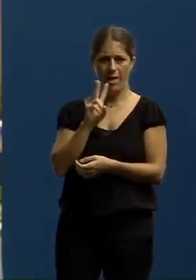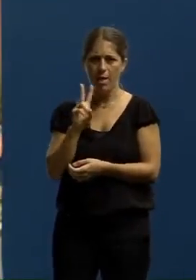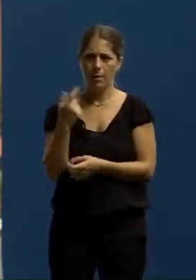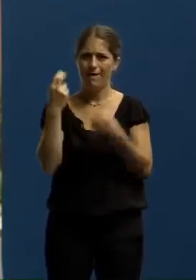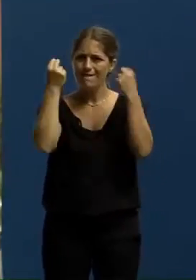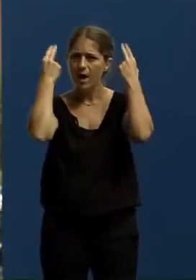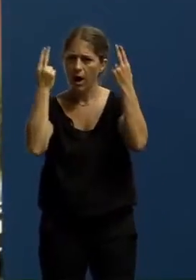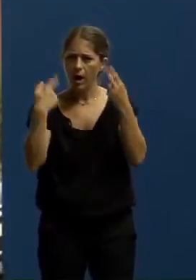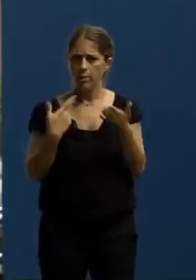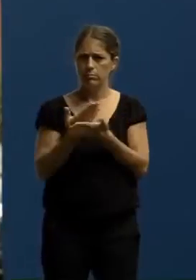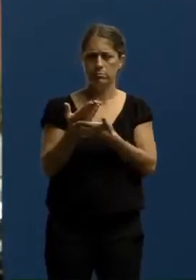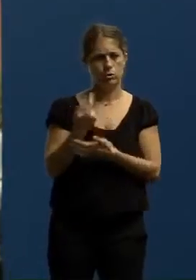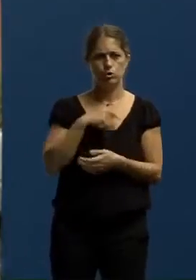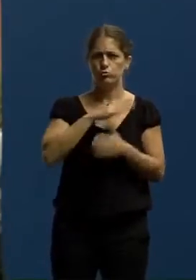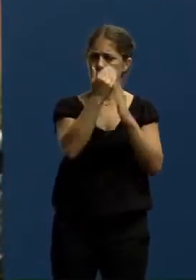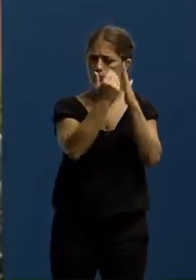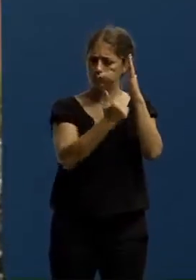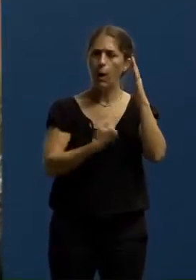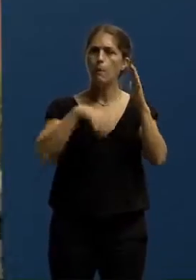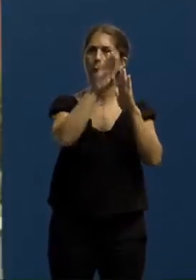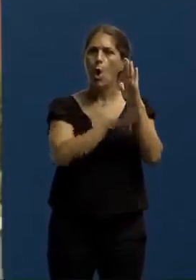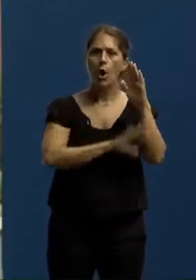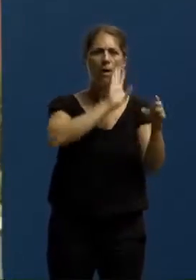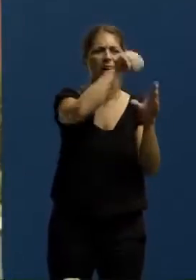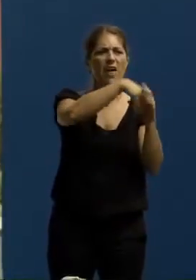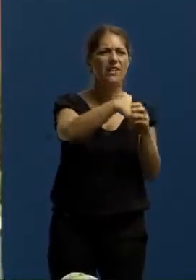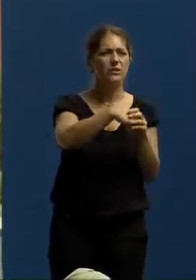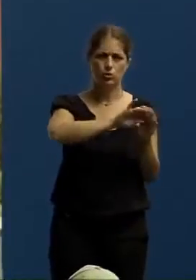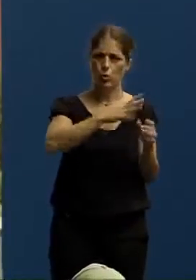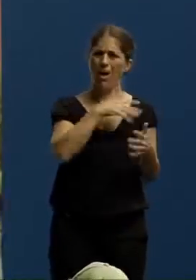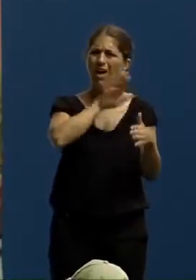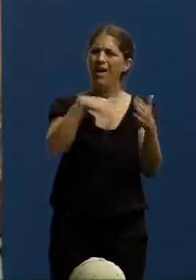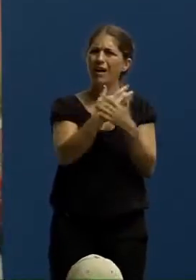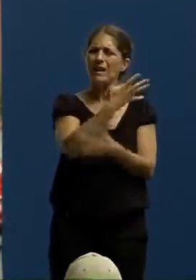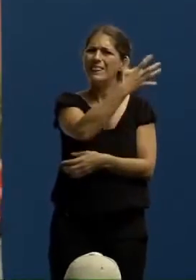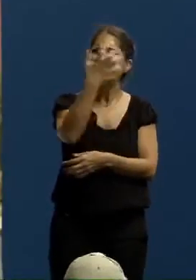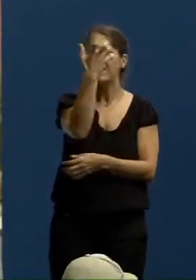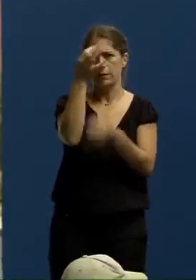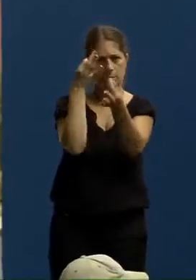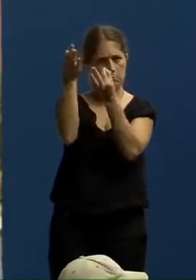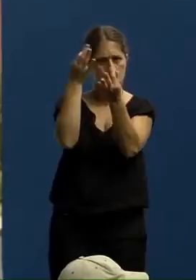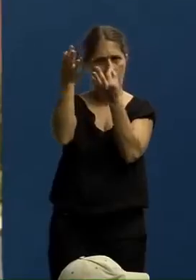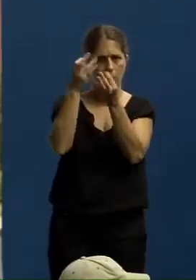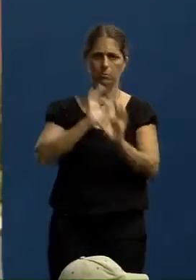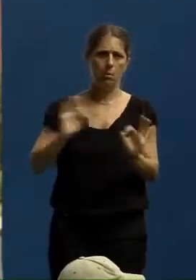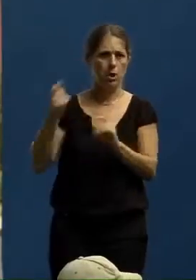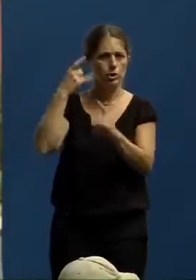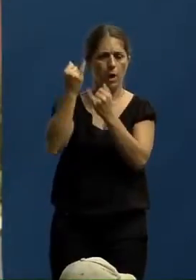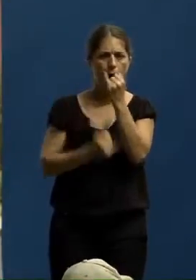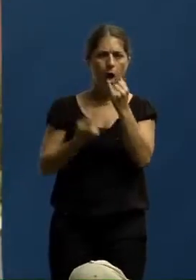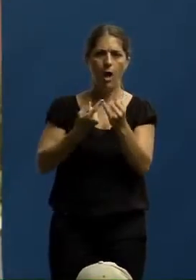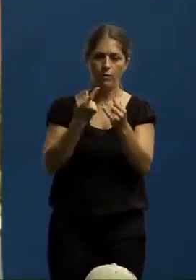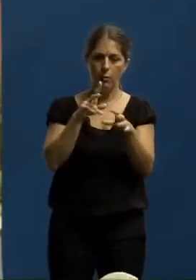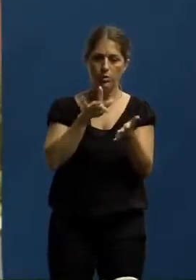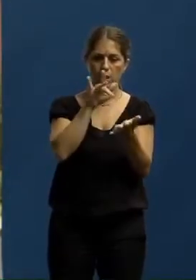Fajardo. Temos moitas máis. Temos un programa con máis de 500 medidas dispostas, preparadas para utilizar desde o primeiro día